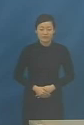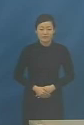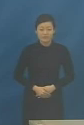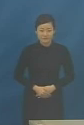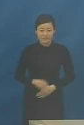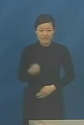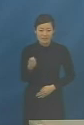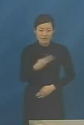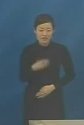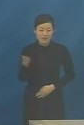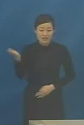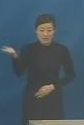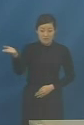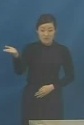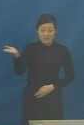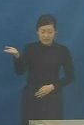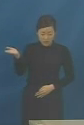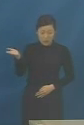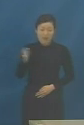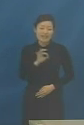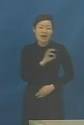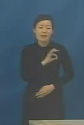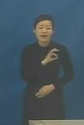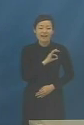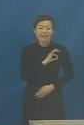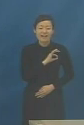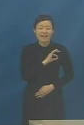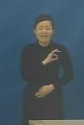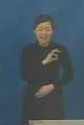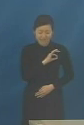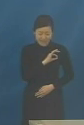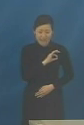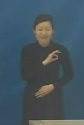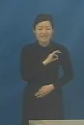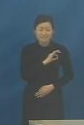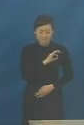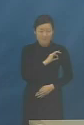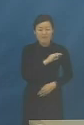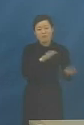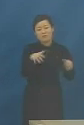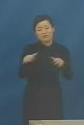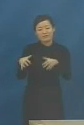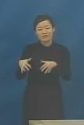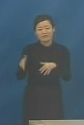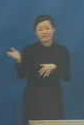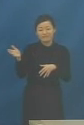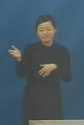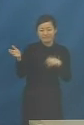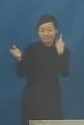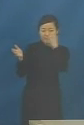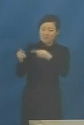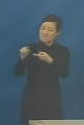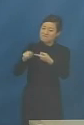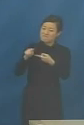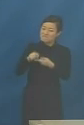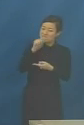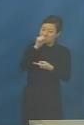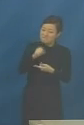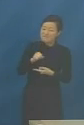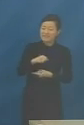も募集をさせていただきたいと思いますこのお兄ちゃんにあのいい名前を付けてあげて頂ければと思い